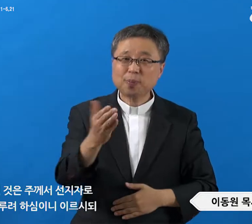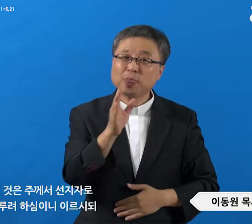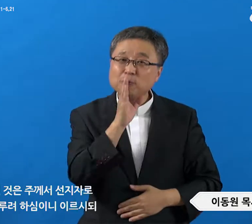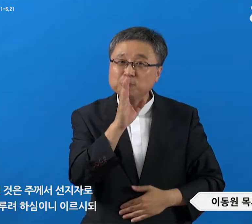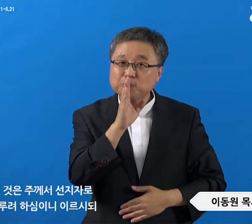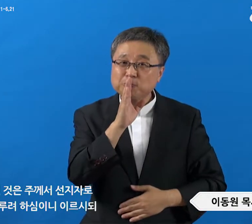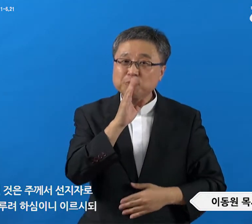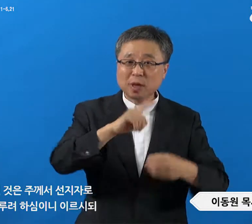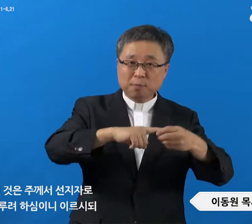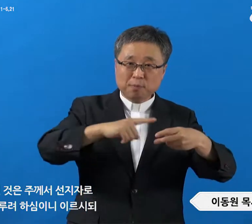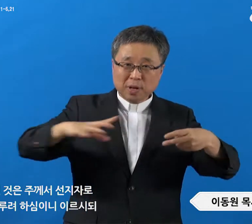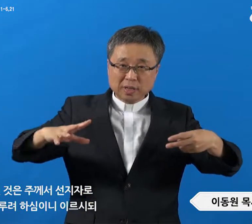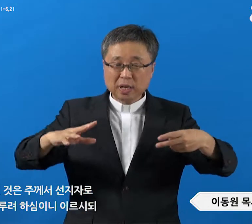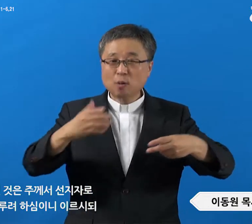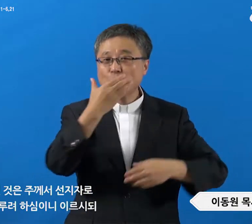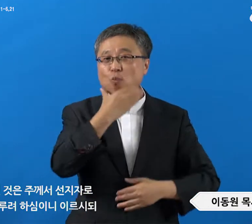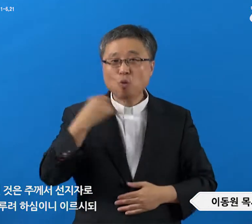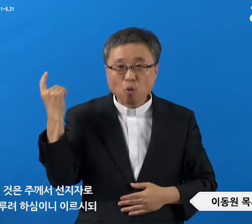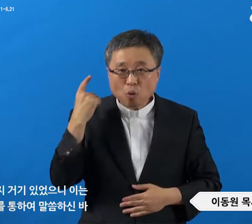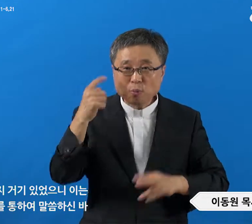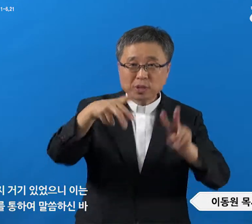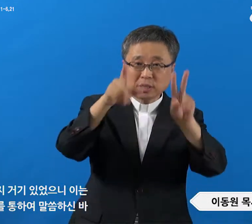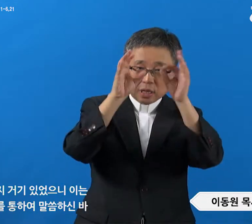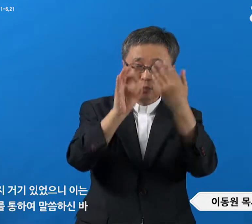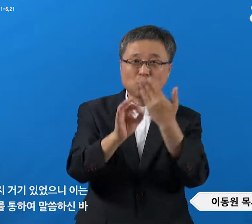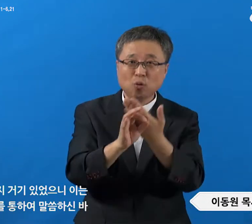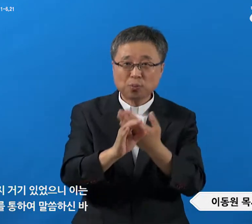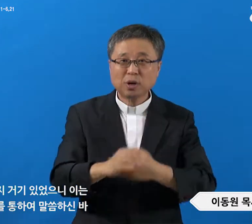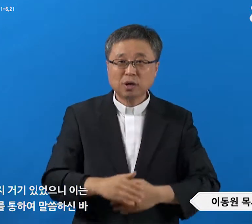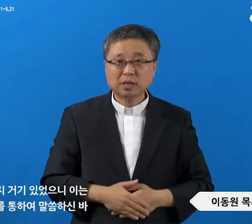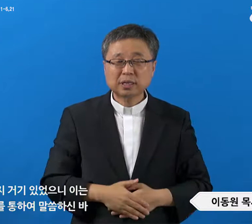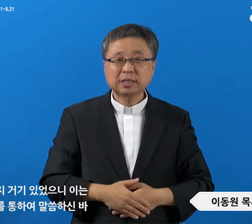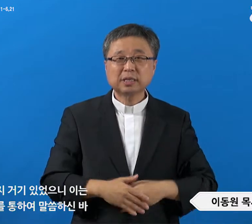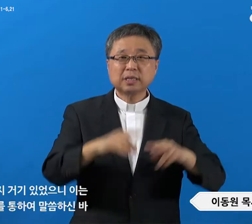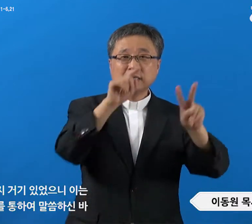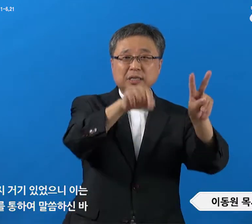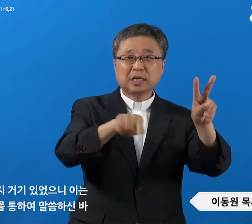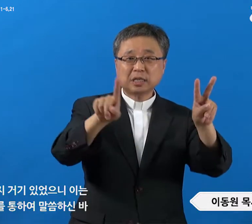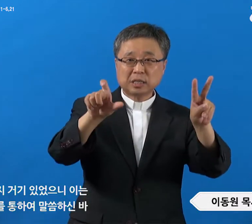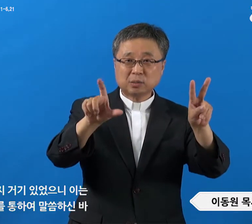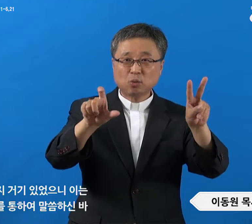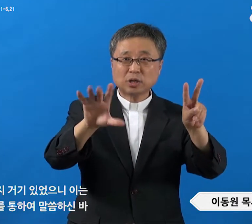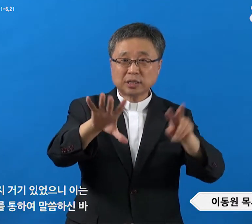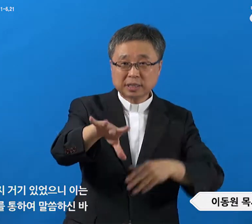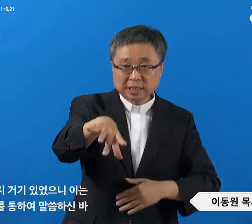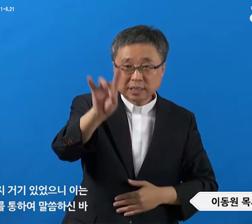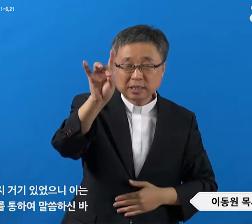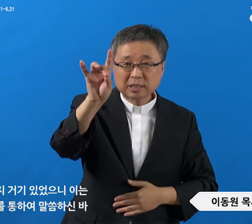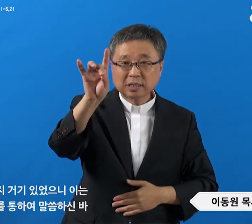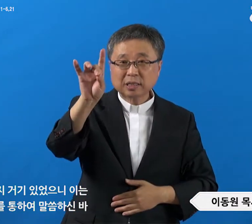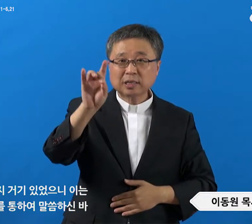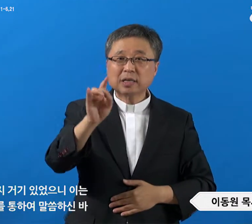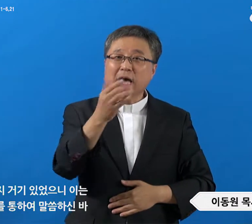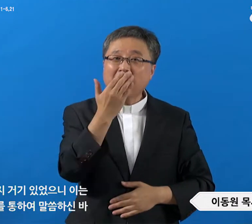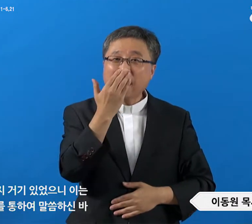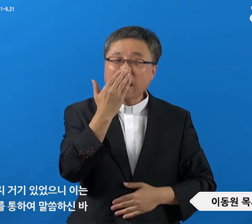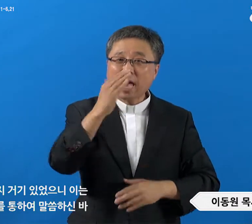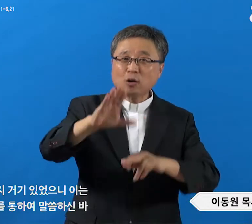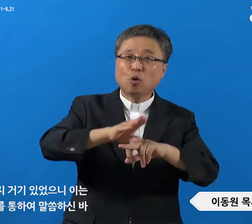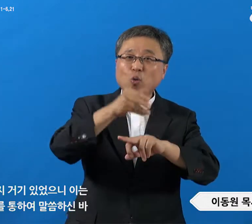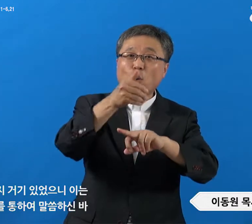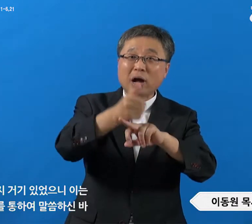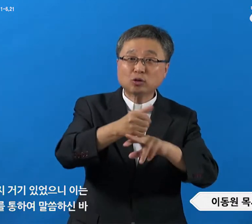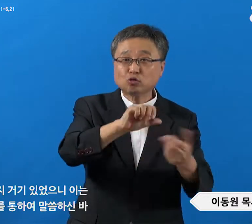2장 보세요. 마태복음 2장에 보시면 2장 15절 한번 같이 읽겠습니다. 2장 15절 시작. 헤롯이 죽기까지